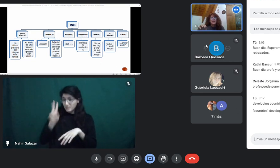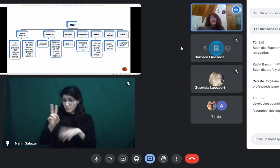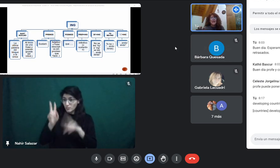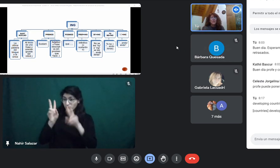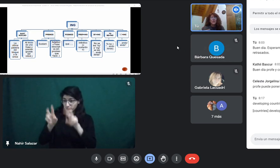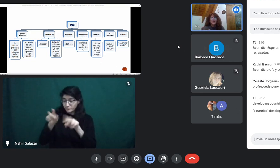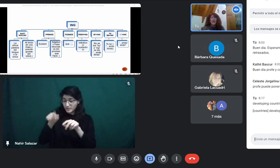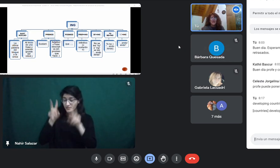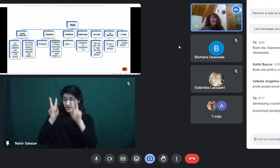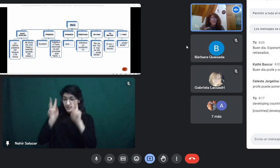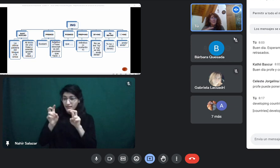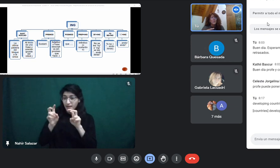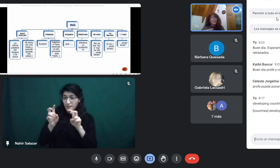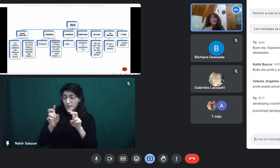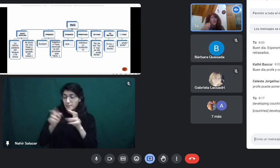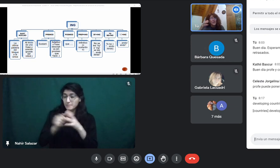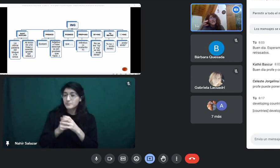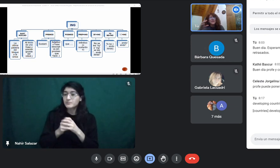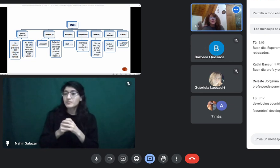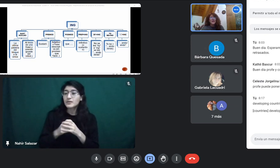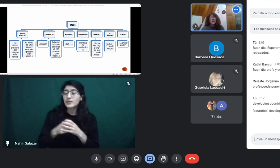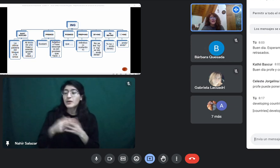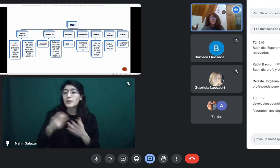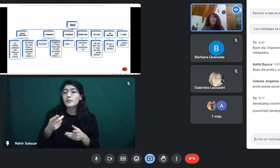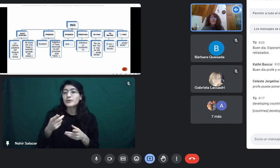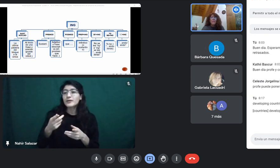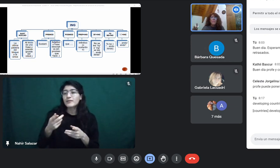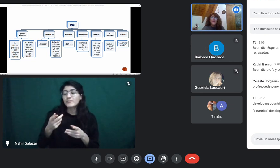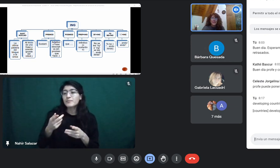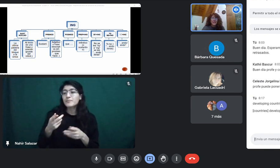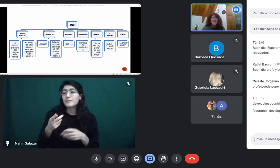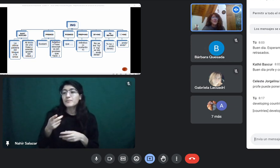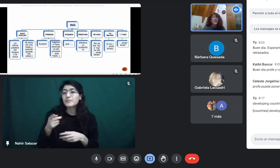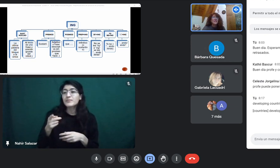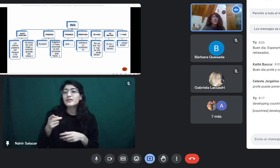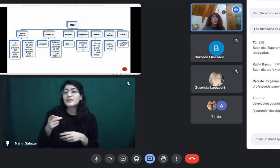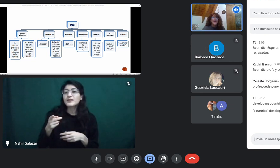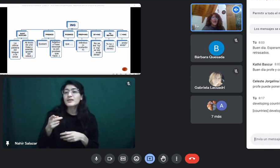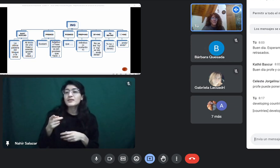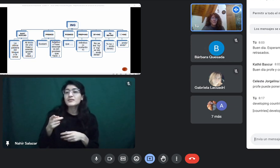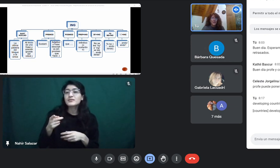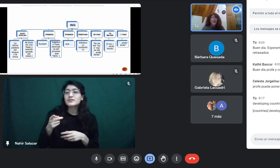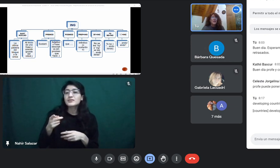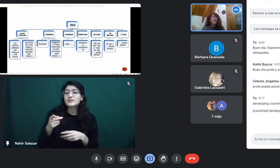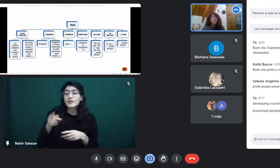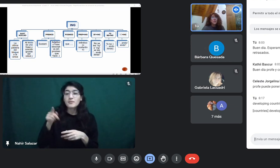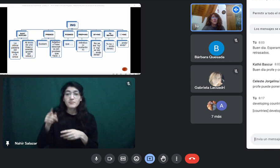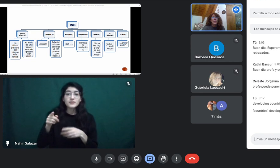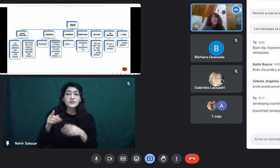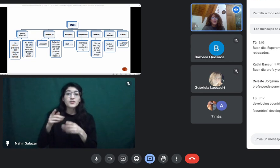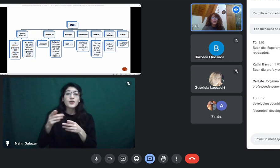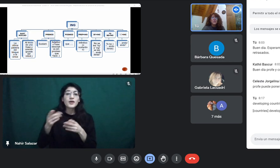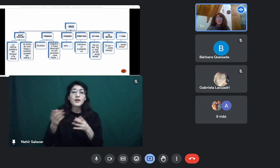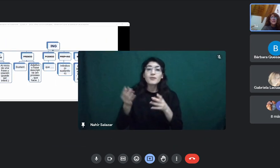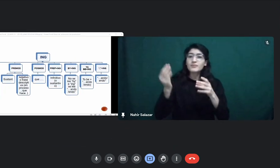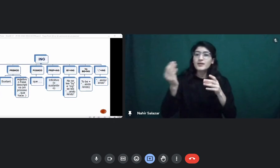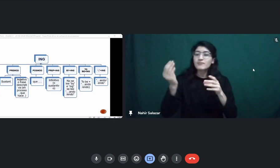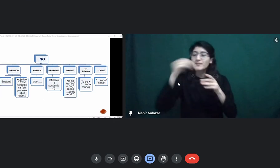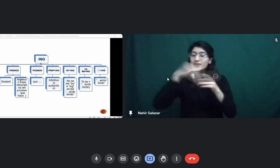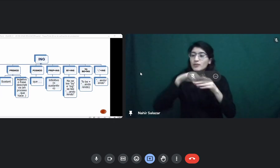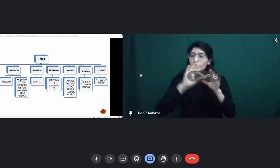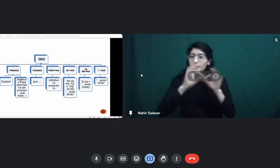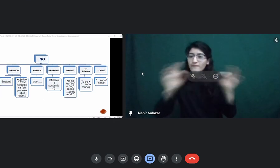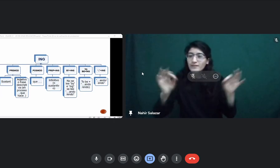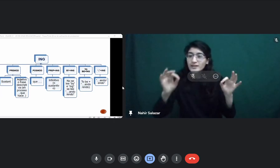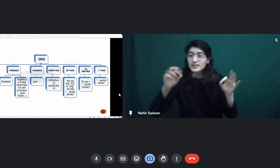sacándolo de las preposiciones, formaban parte de la frase nominal. Incluso lo de las preposiciones también lo vimos